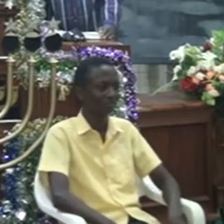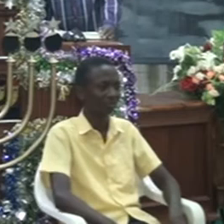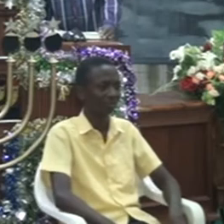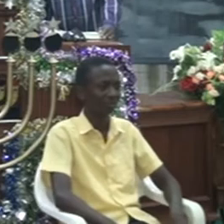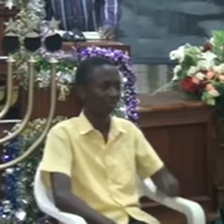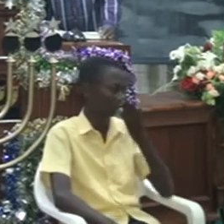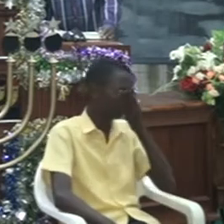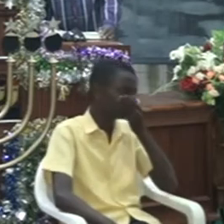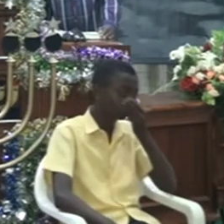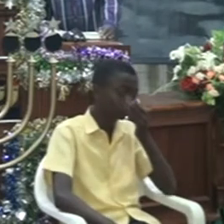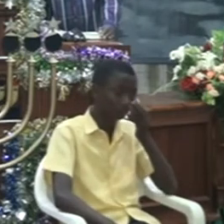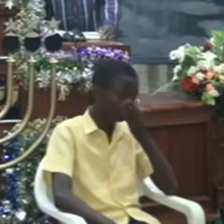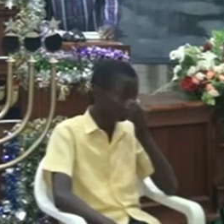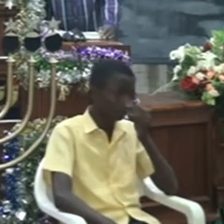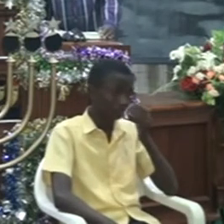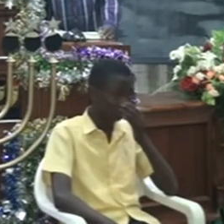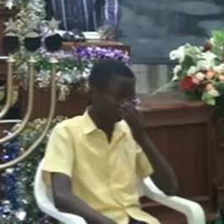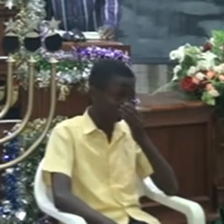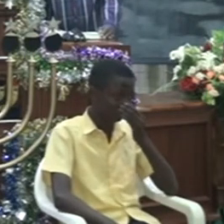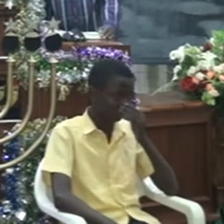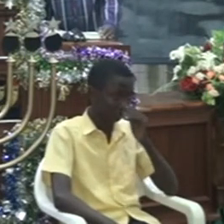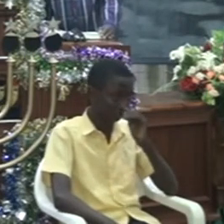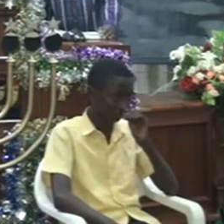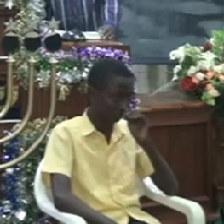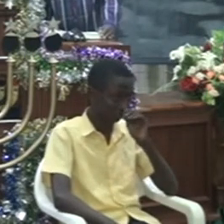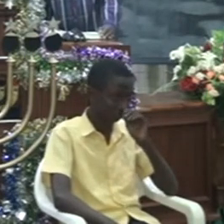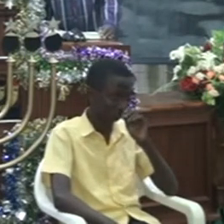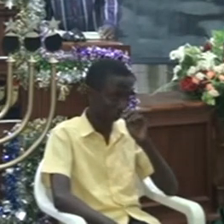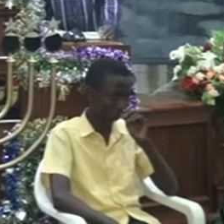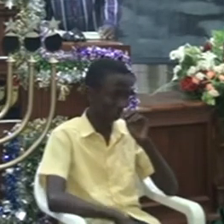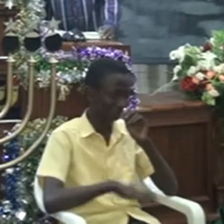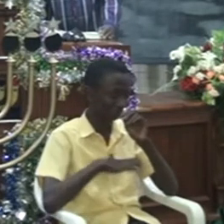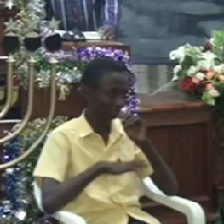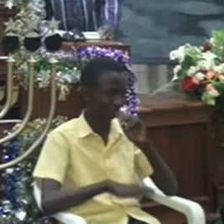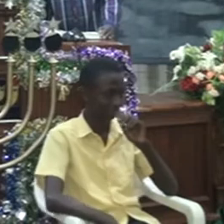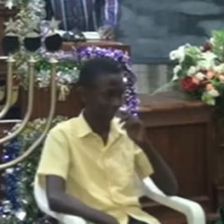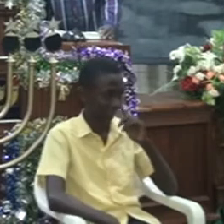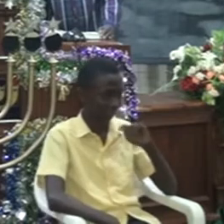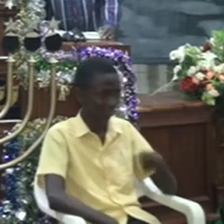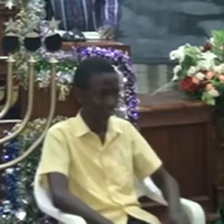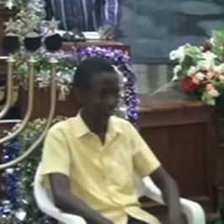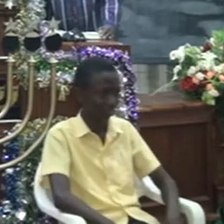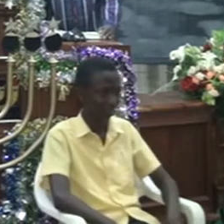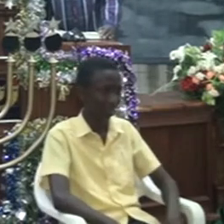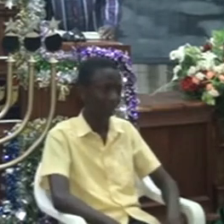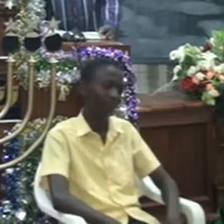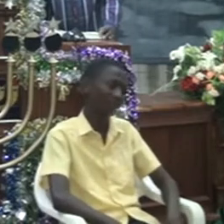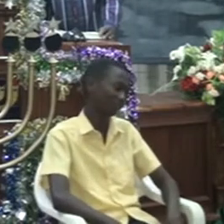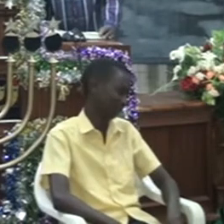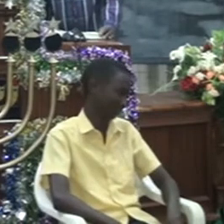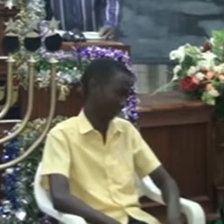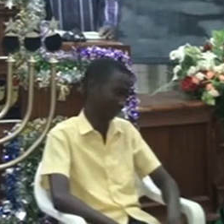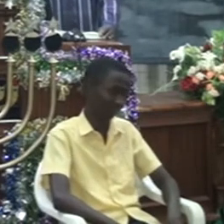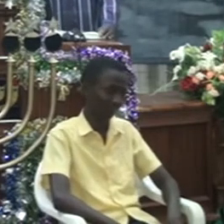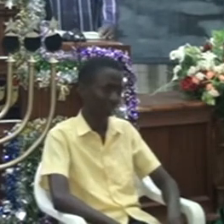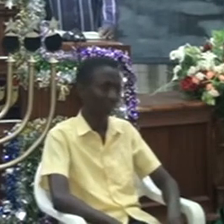hivi atatukuzwa apate kuwarehemu ninyi. Kwa maana Bwana ni Mungu wa hukumu. Heri wote